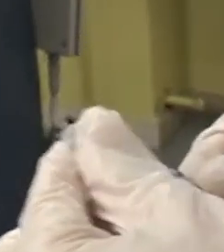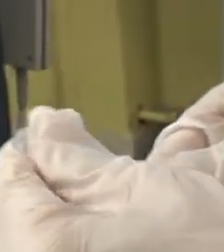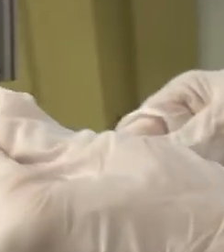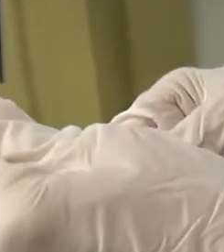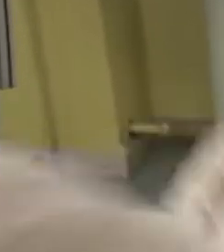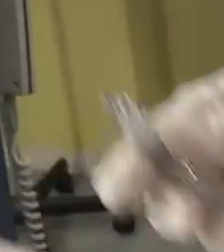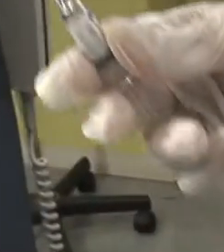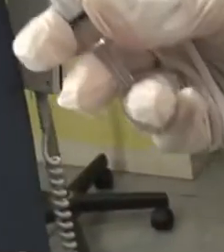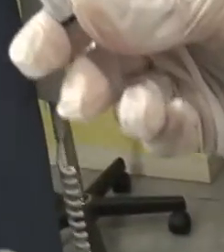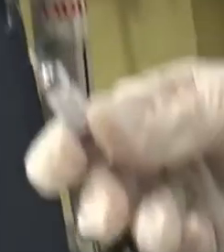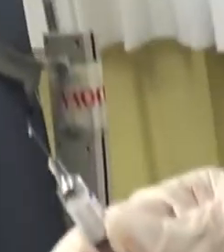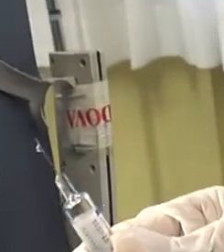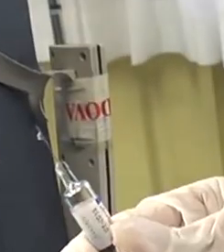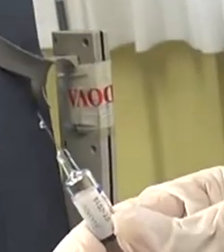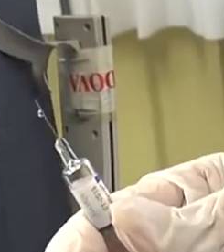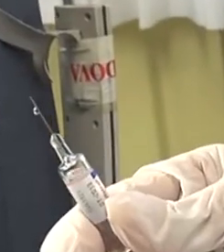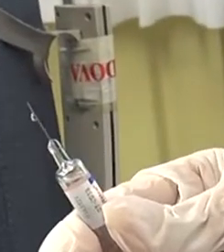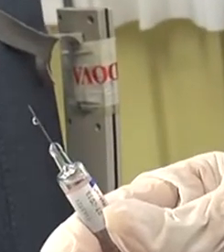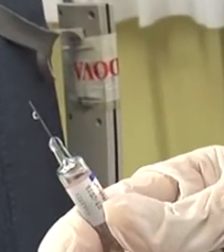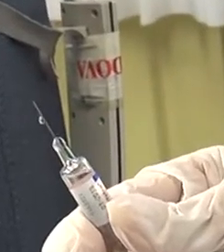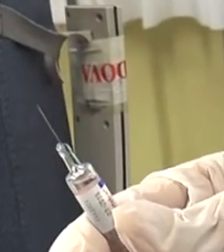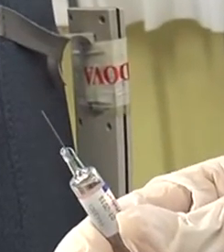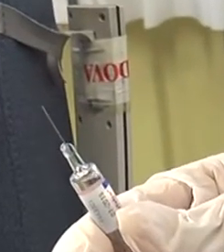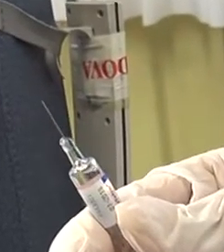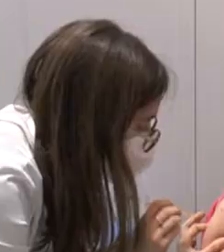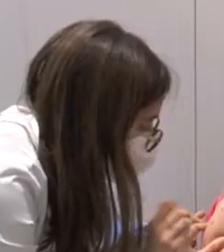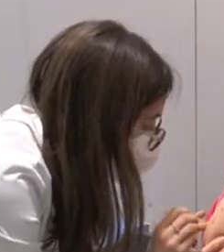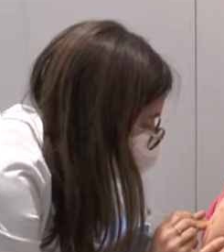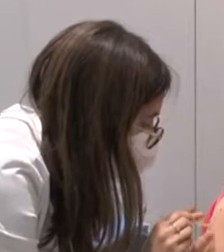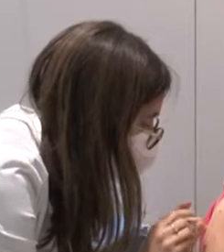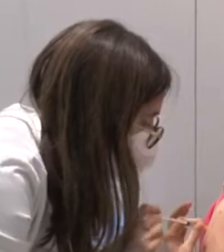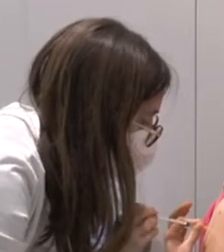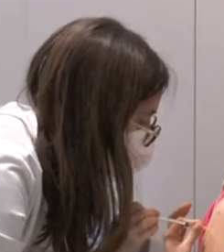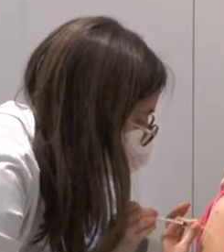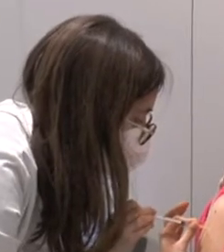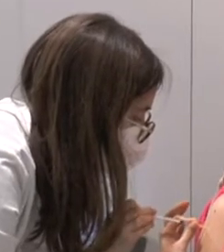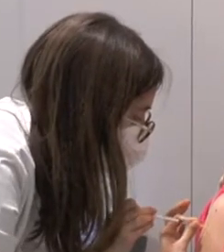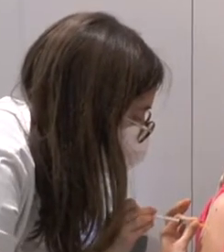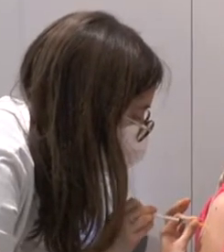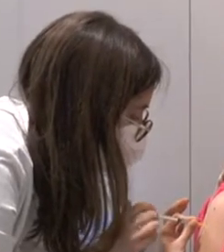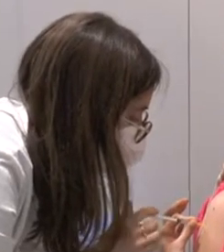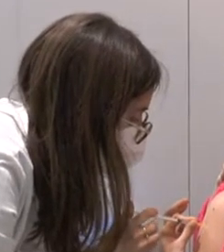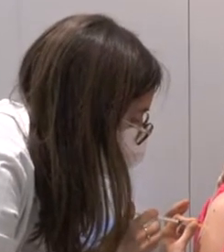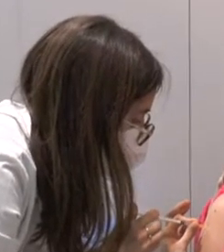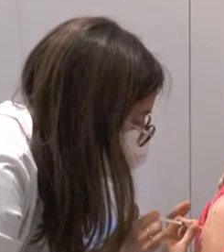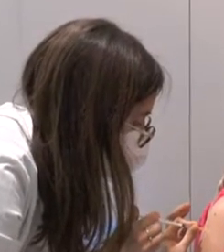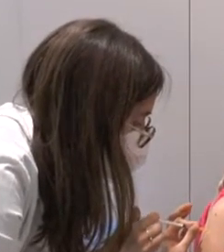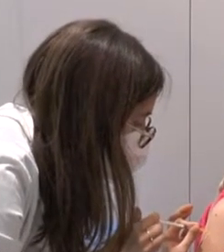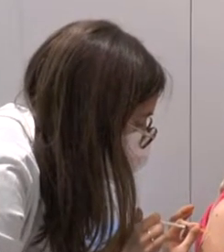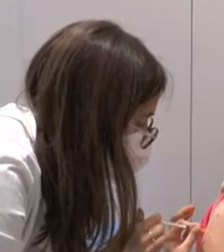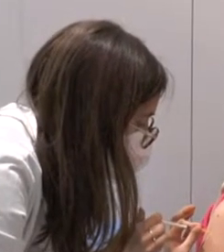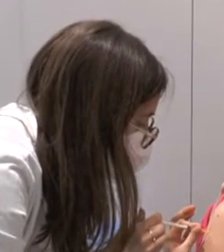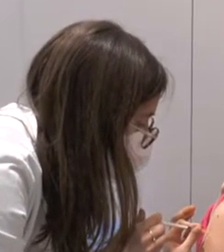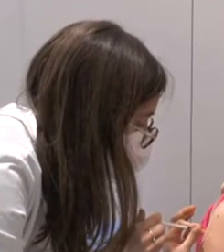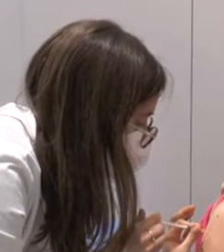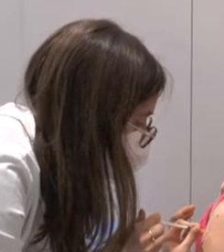vaccinare e ancora vaccinare e chiudere la partita degli over 80 ma anche puntare a chiudere quelle degli over 60 entro 21 giugno la